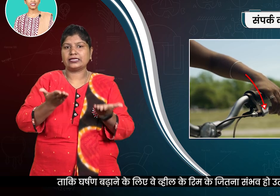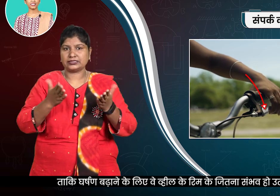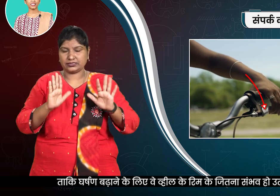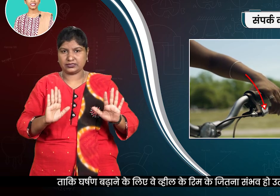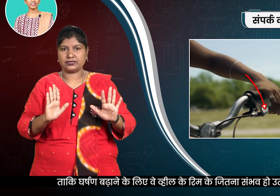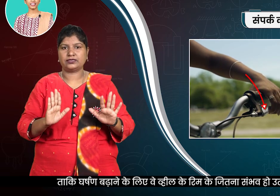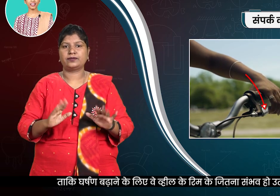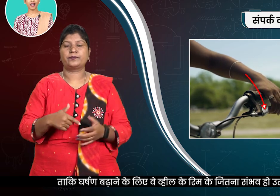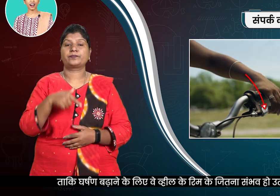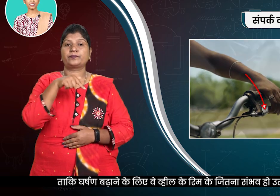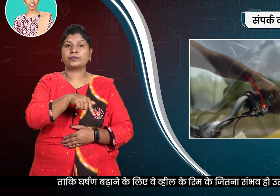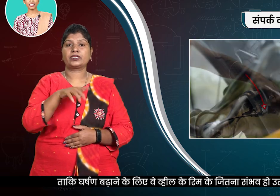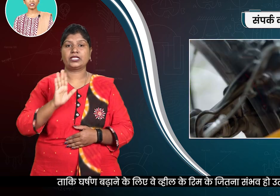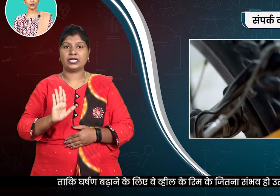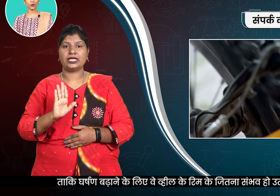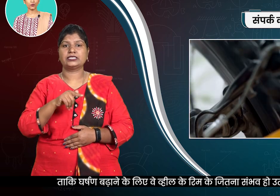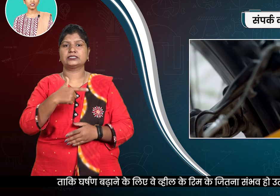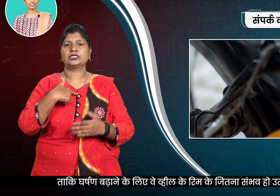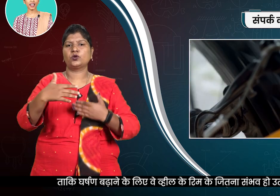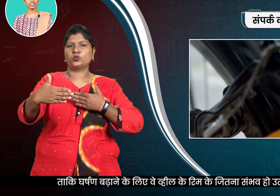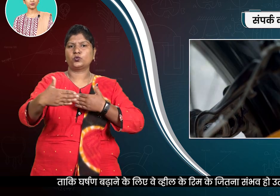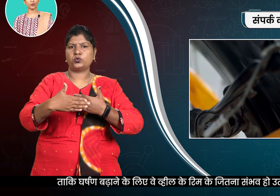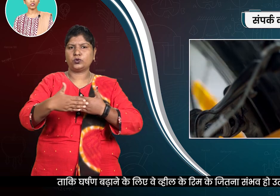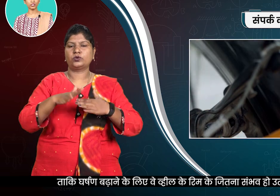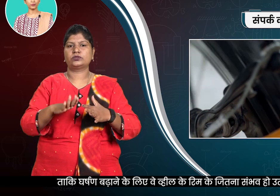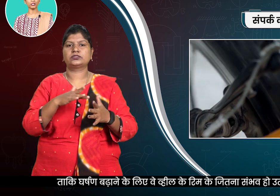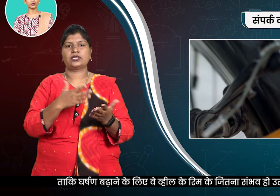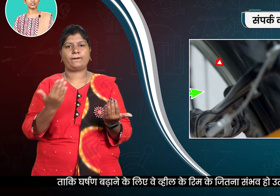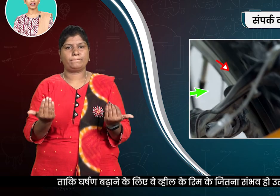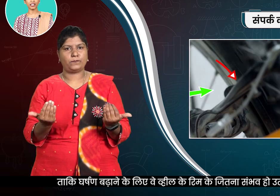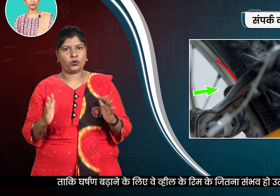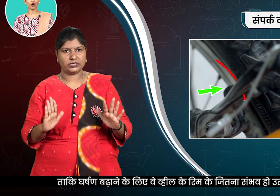वे वील के रिम के करीब हो